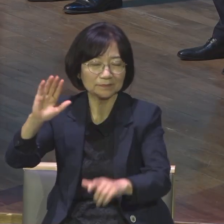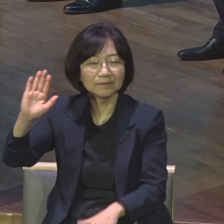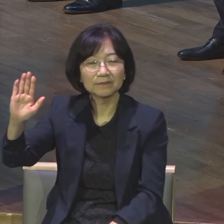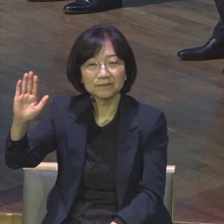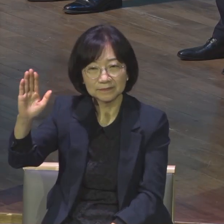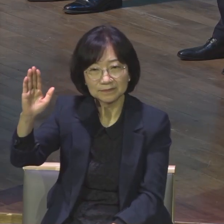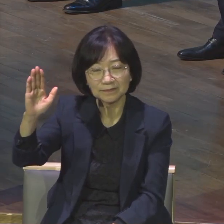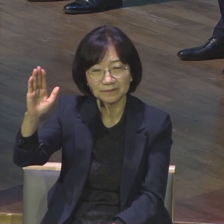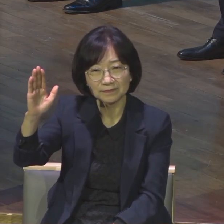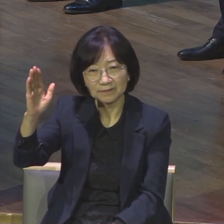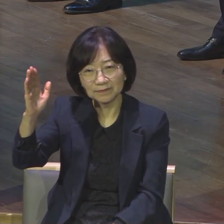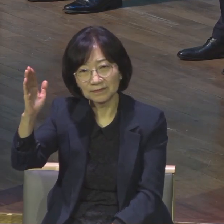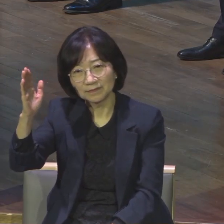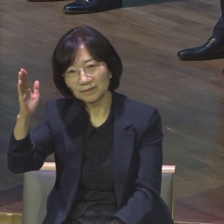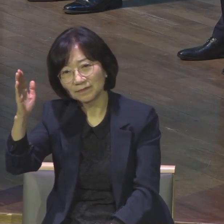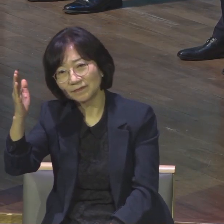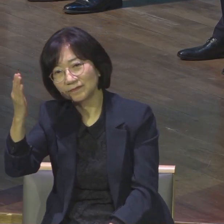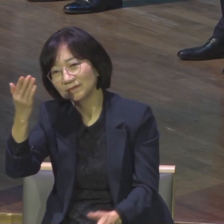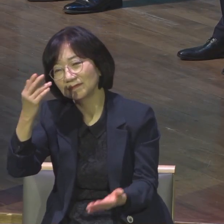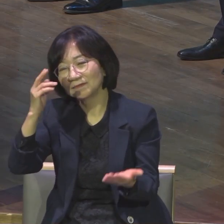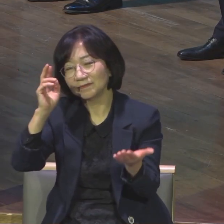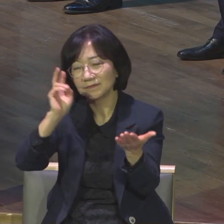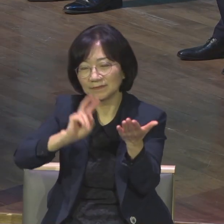선포되야 하리.